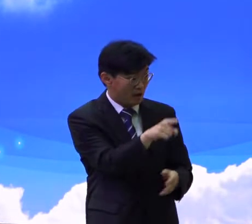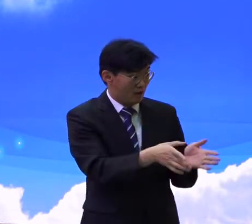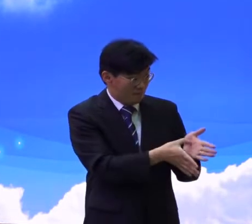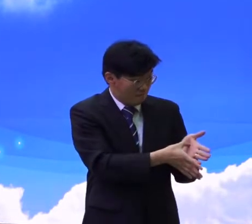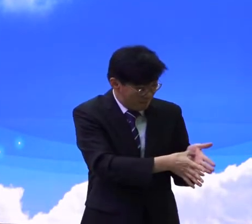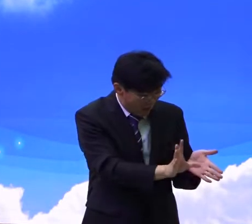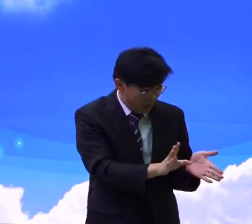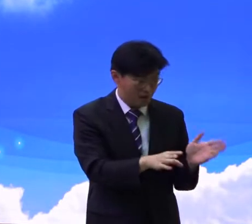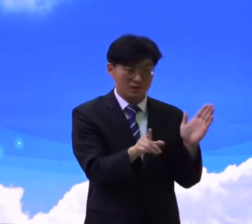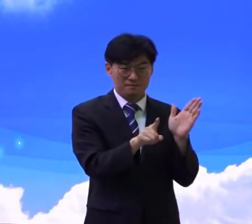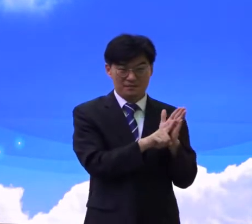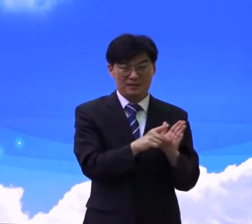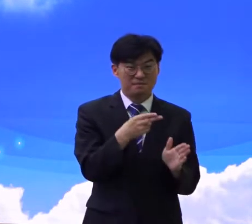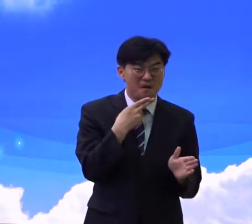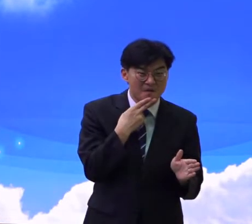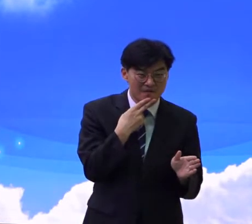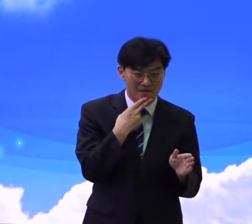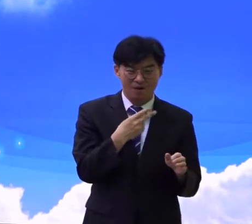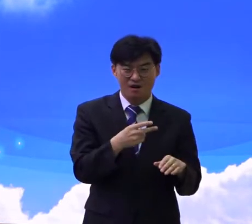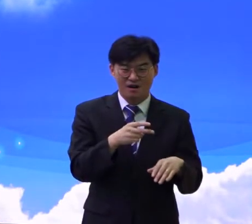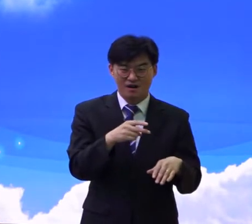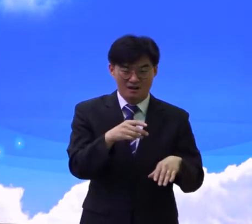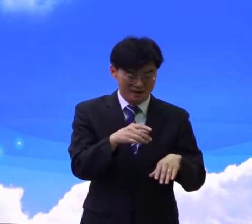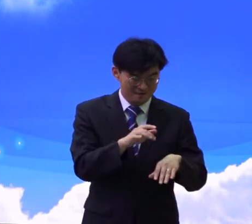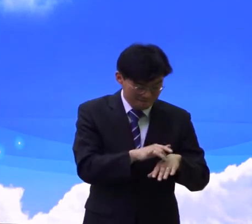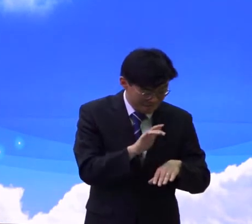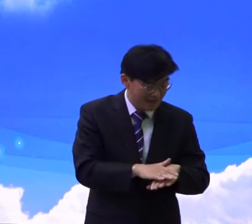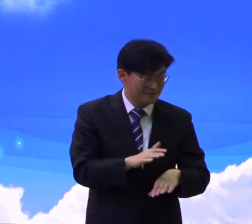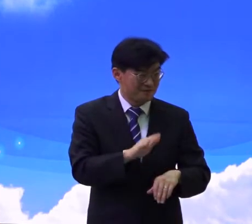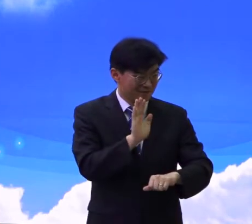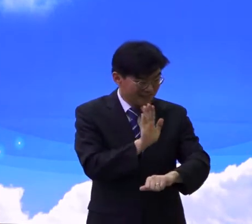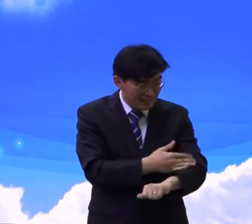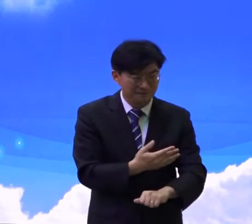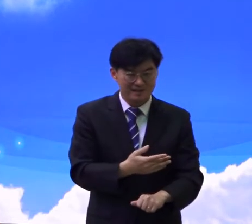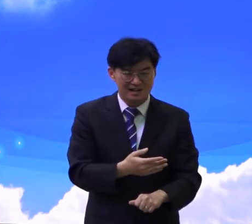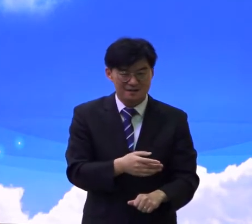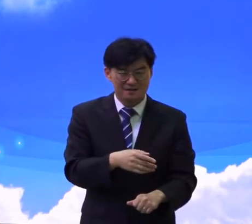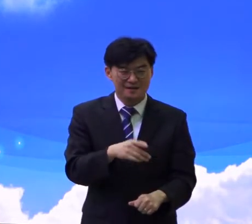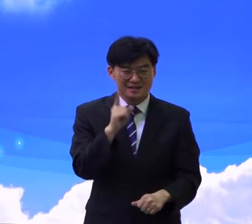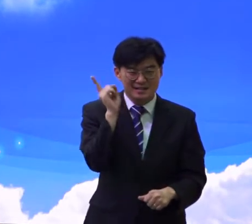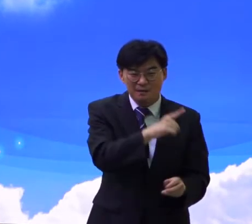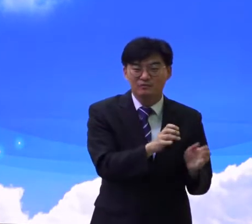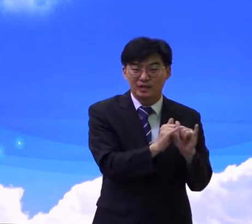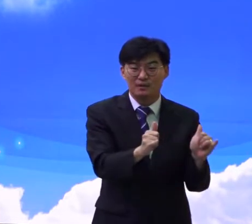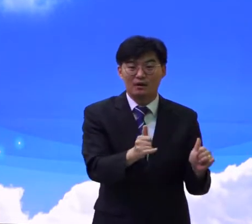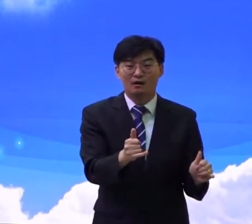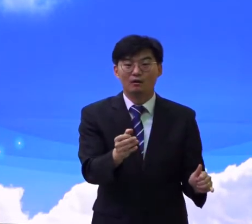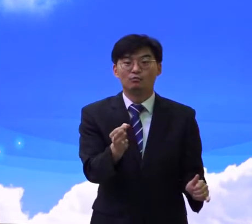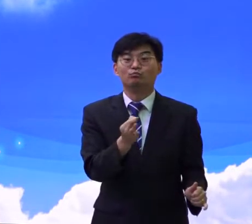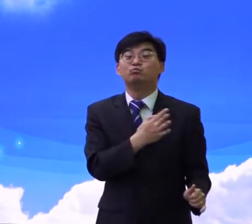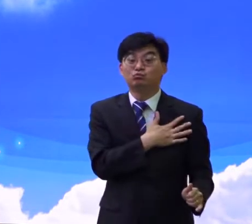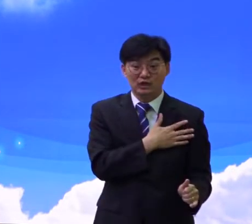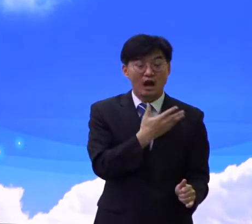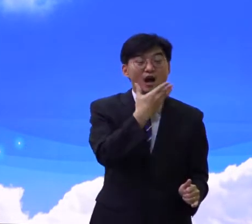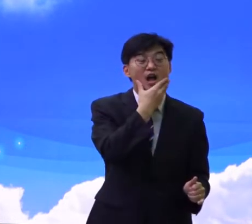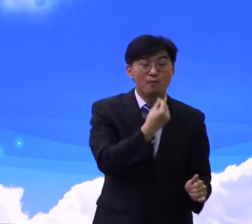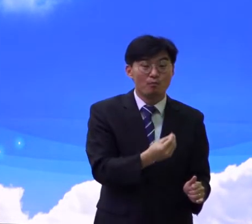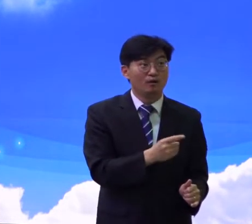평안했습니다. 그런 이런 세상을 바라보면서 마음이 때때로